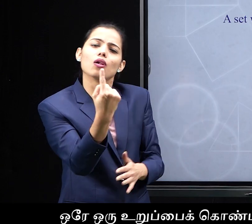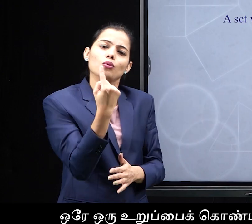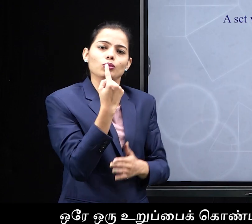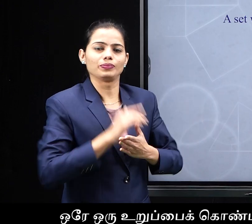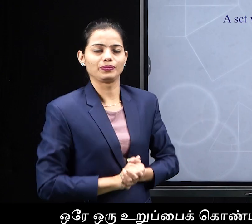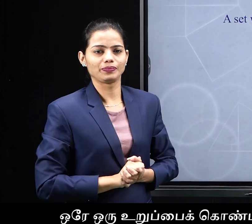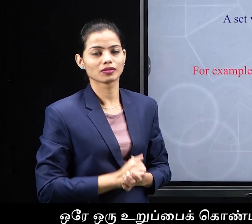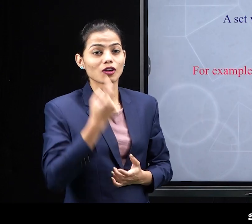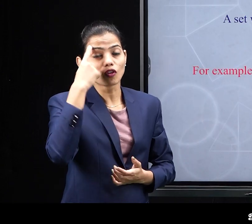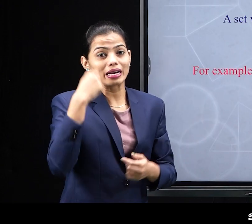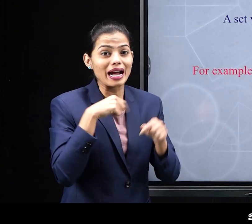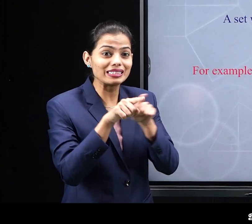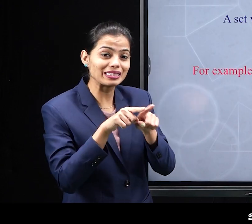எனப்படும். உதாரணமாக,